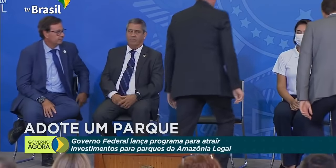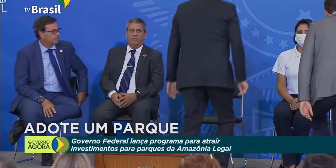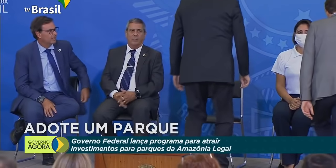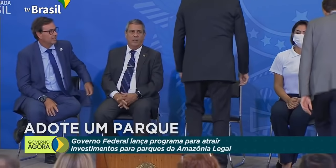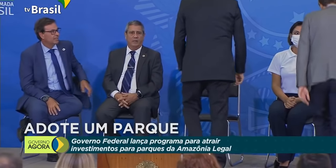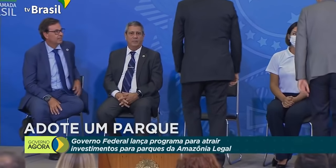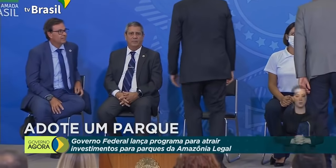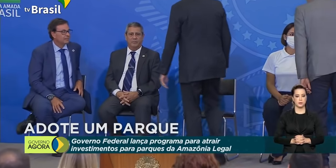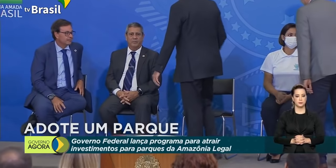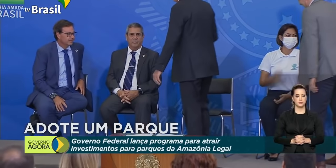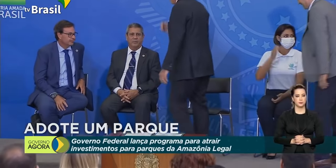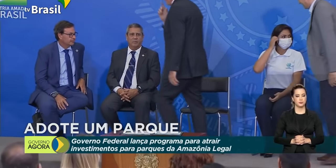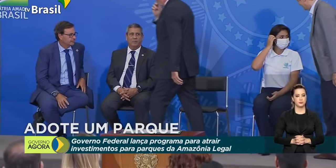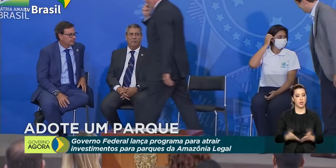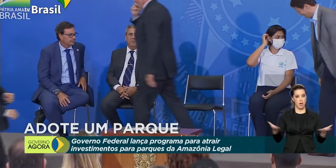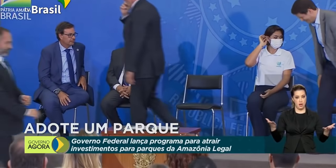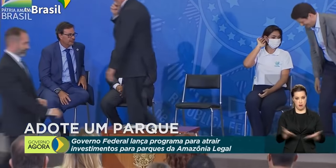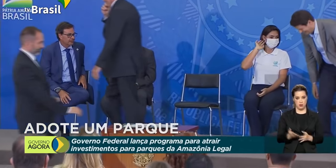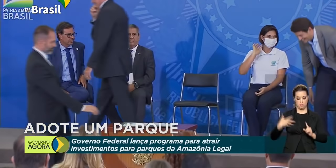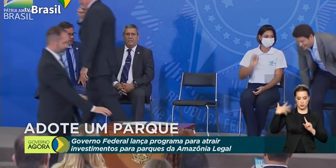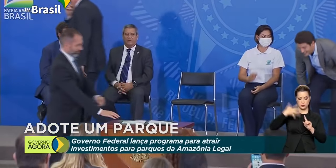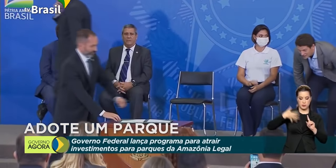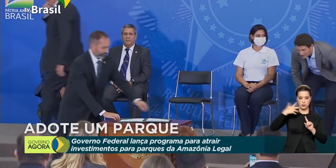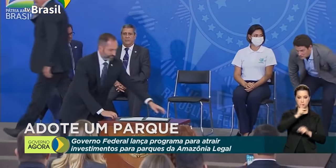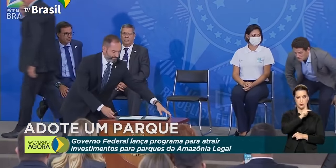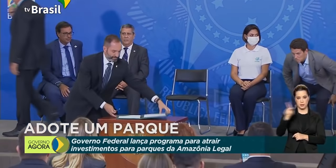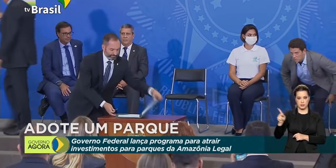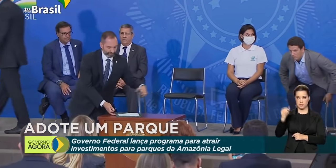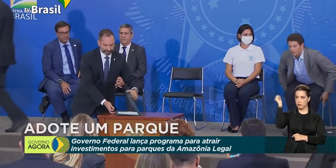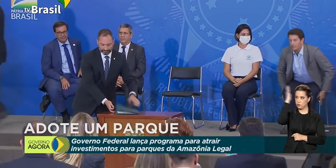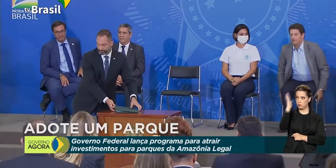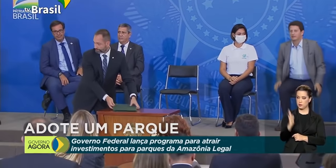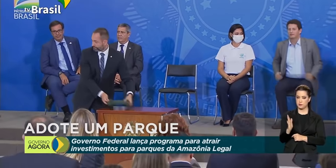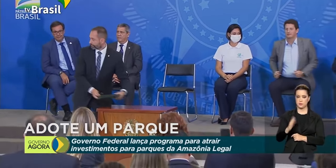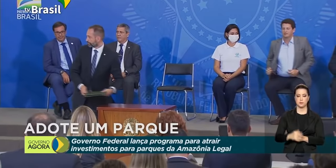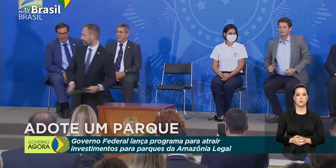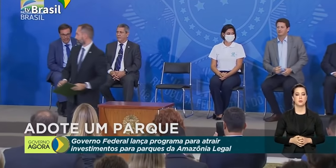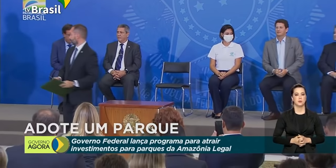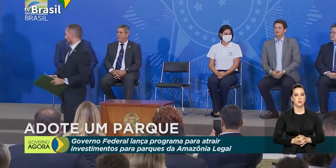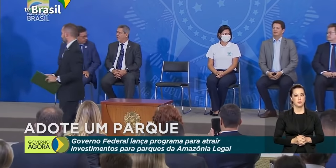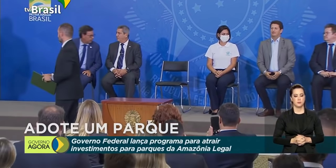eu estou a palavra o Presidente da República Jair bolsonaro